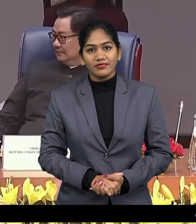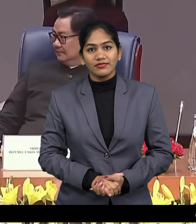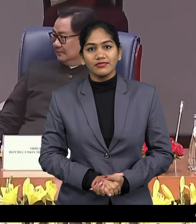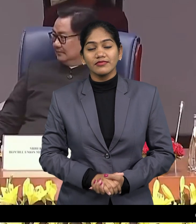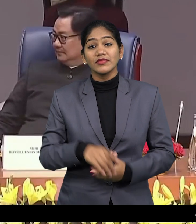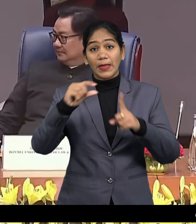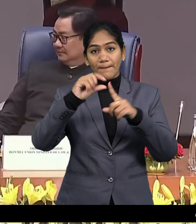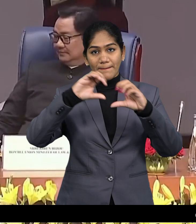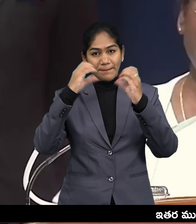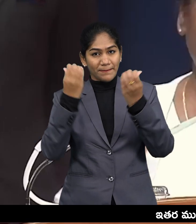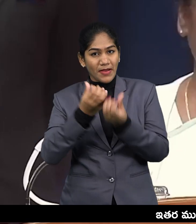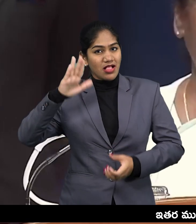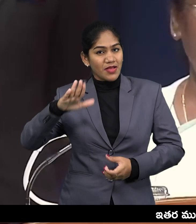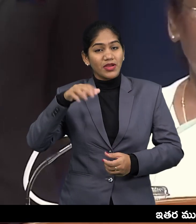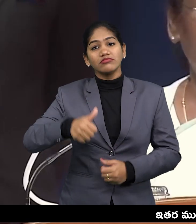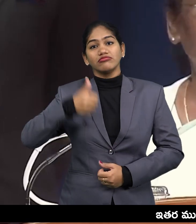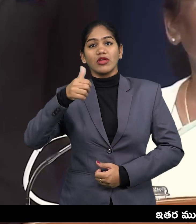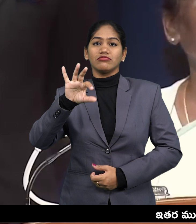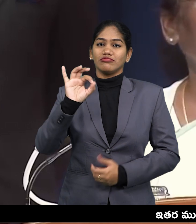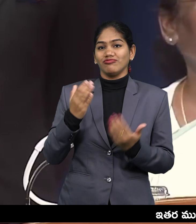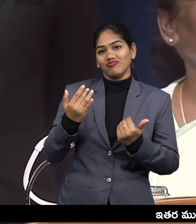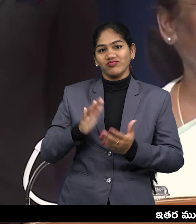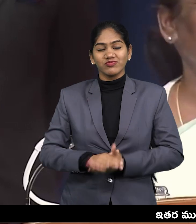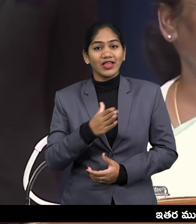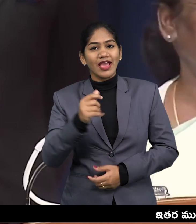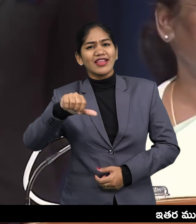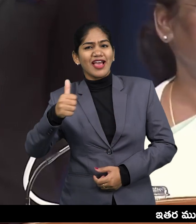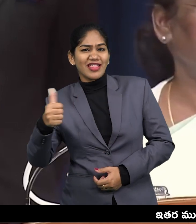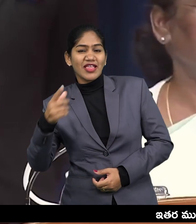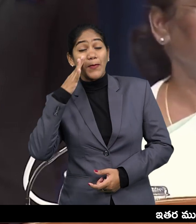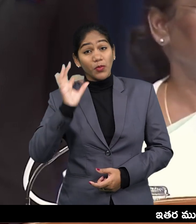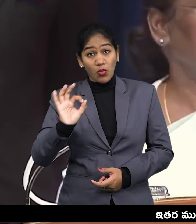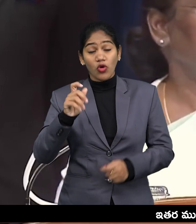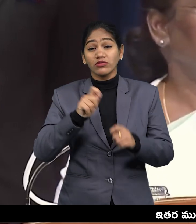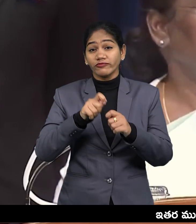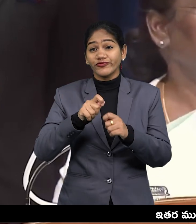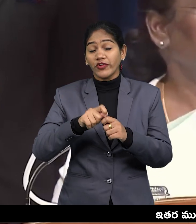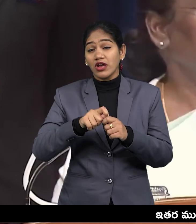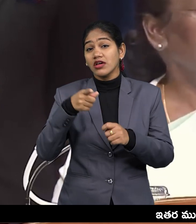అటార్నీ జనరల్ మరియు ఇతర ముఖ్యమైన పదవులను నియమిస్తారు.